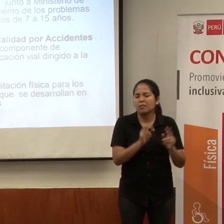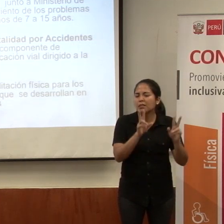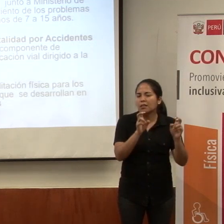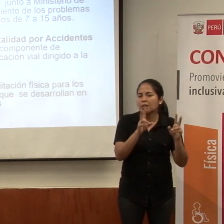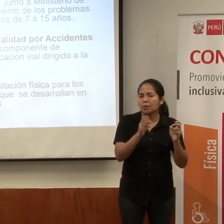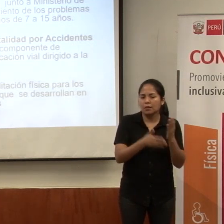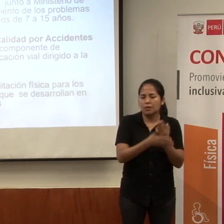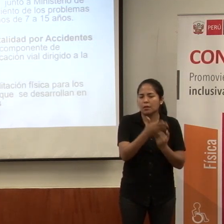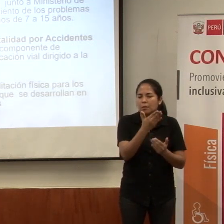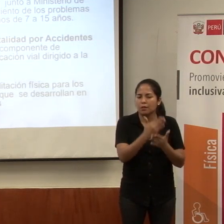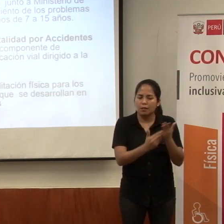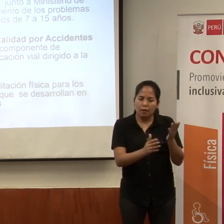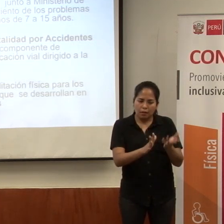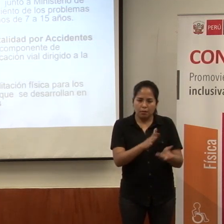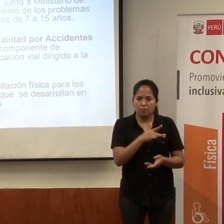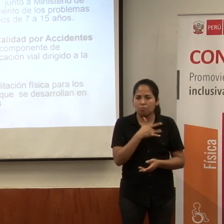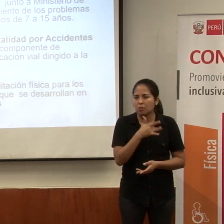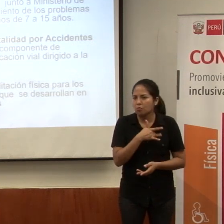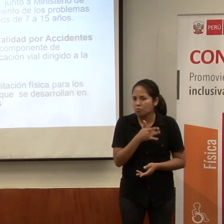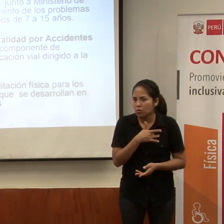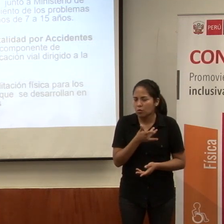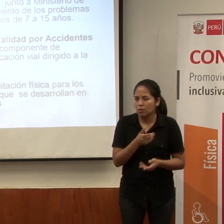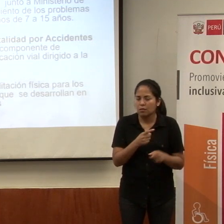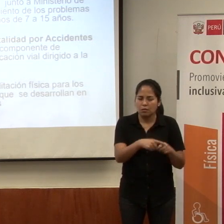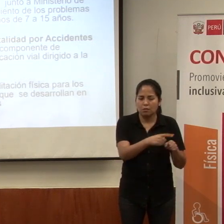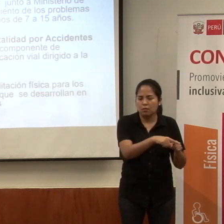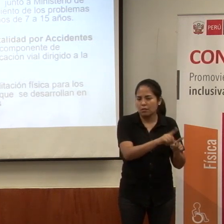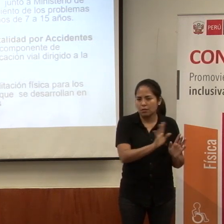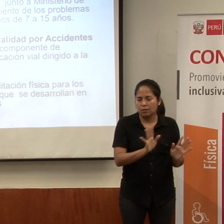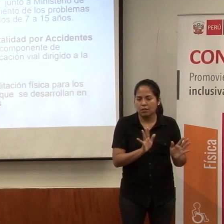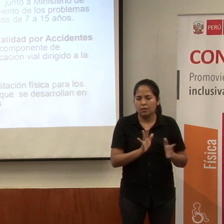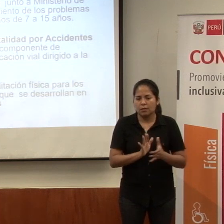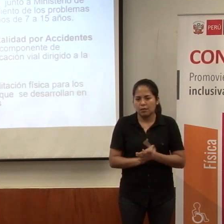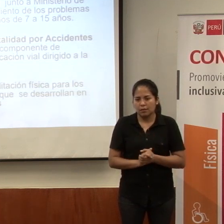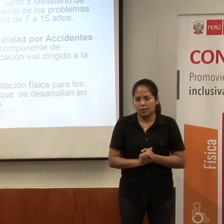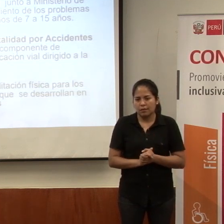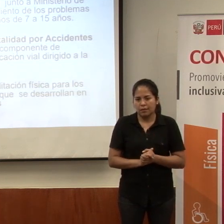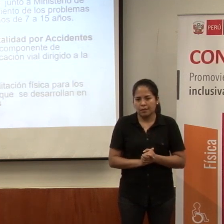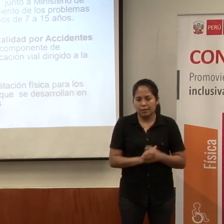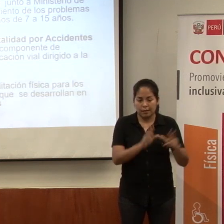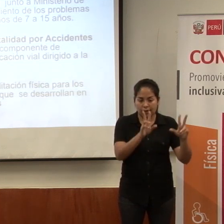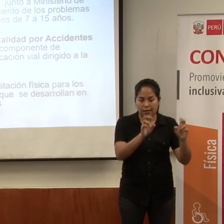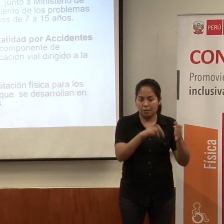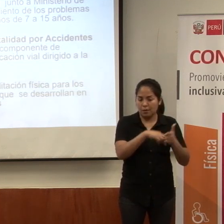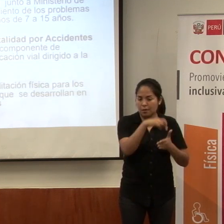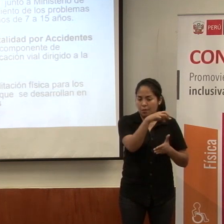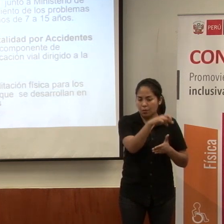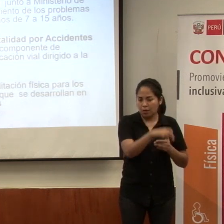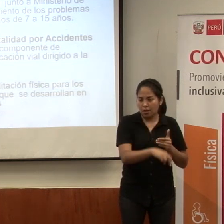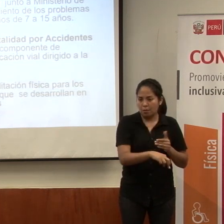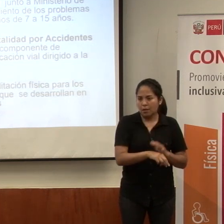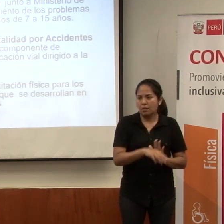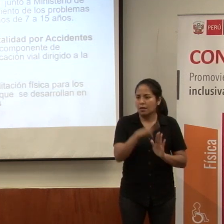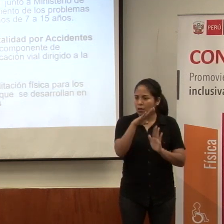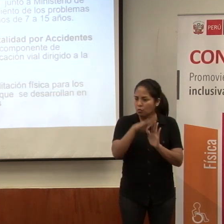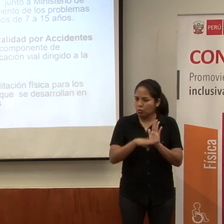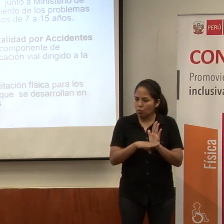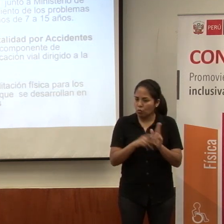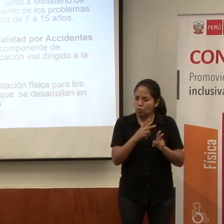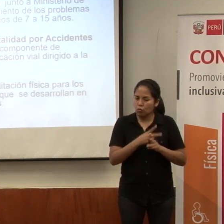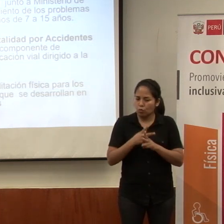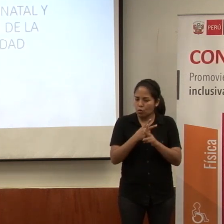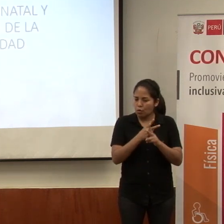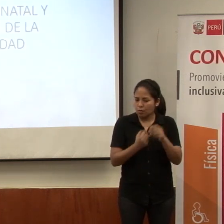discapacidades sensoriales, ¿no? Además de otras, ¿no? El tema de programas para la reducción de accidentes de